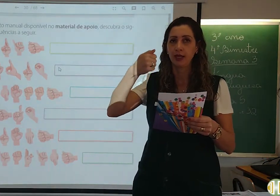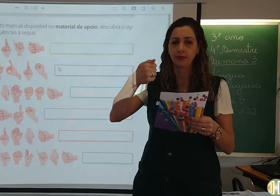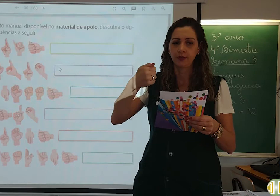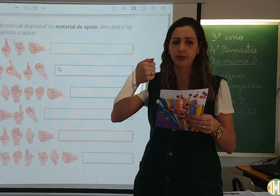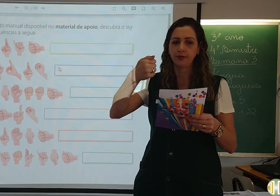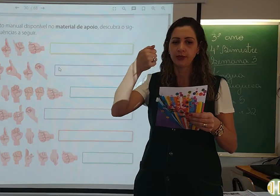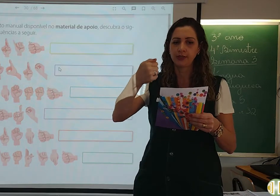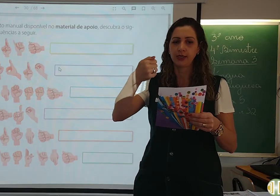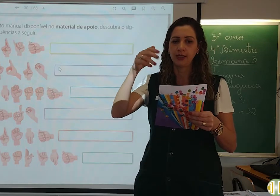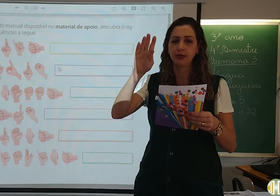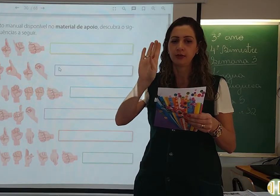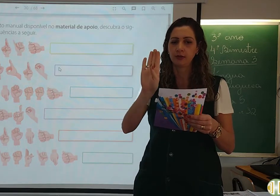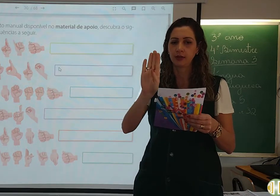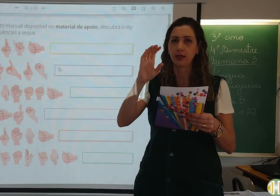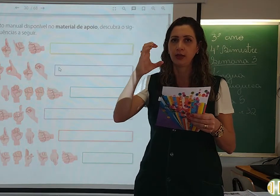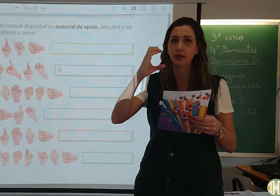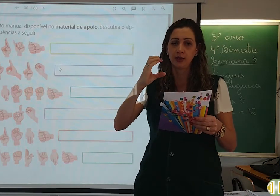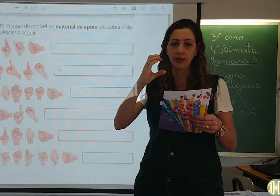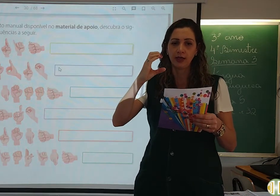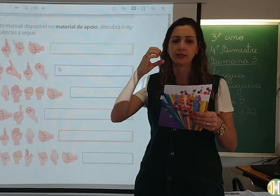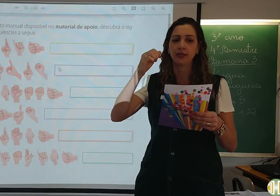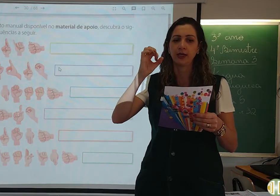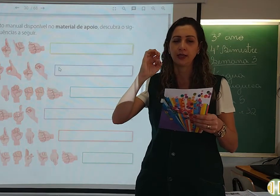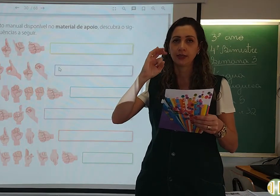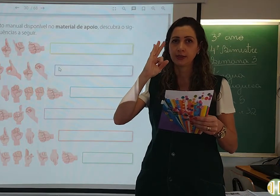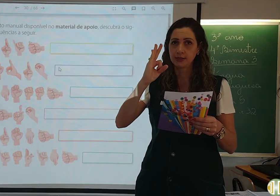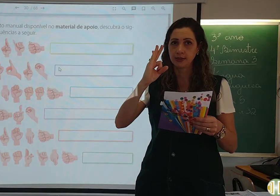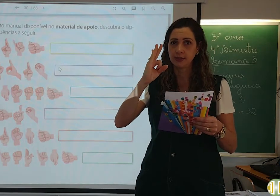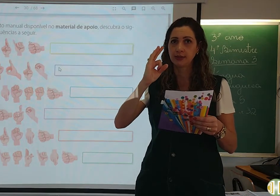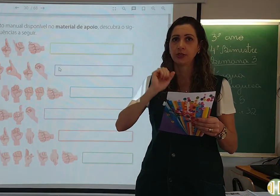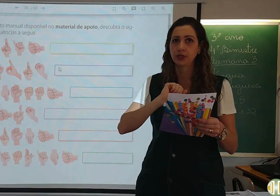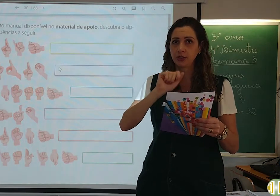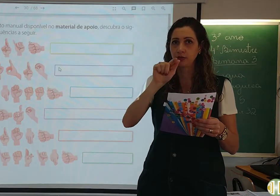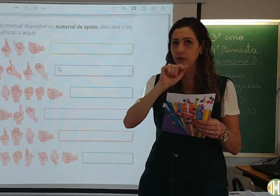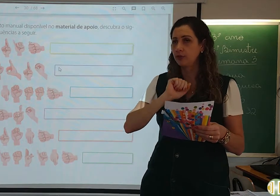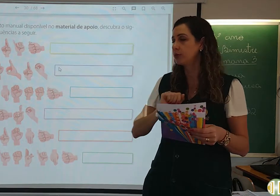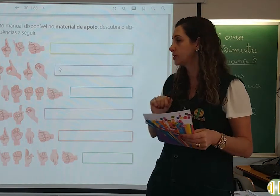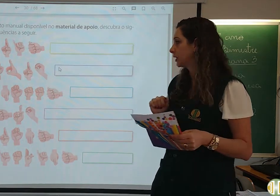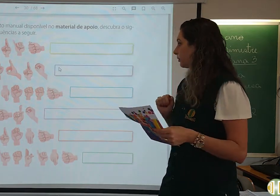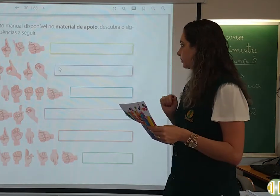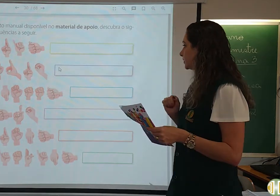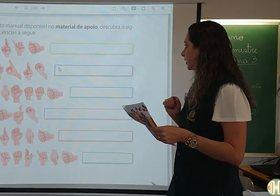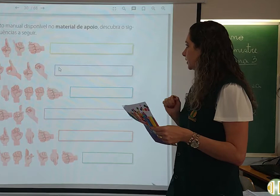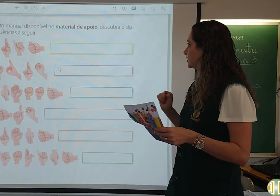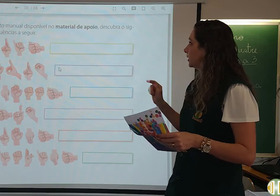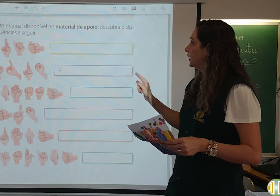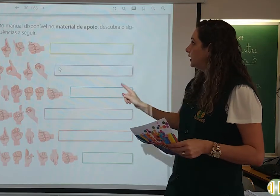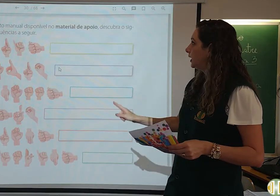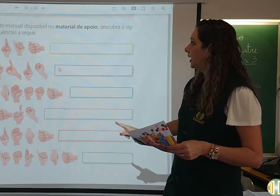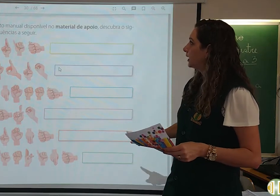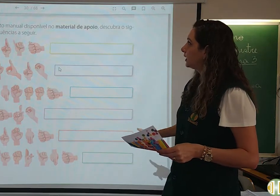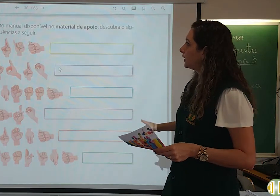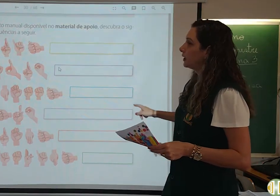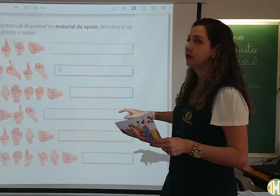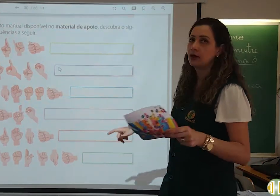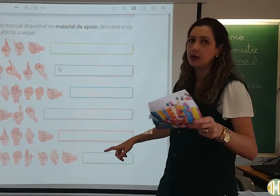para poder fazer, né, as letras certinho, como eu mostrei para vocês. E aí, olha